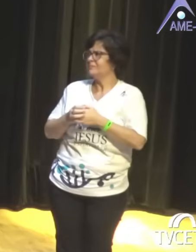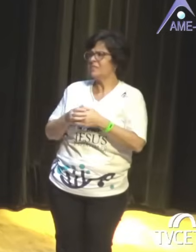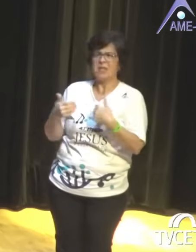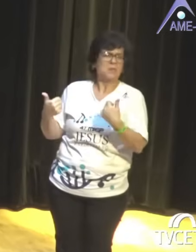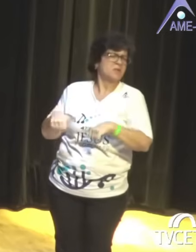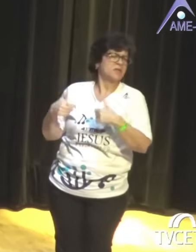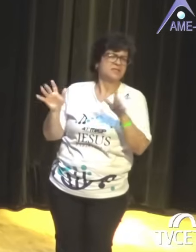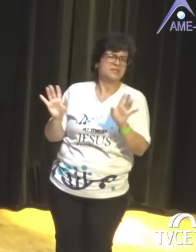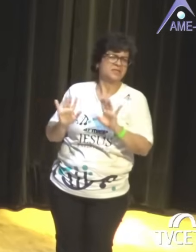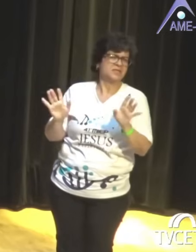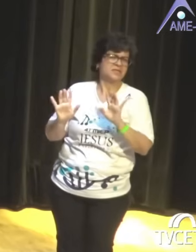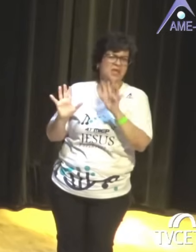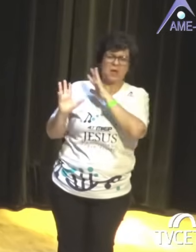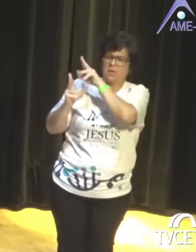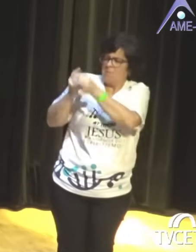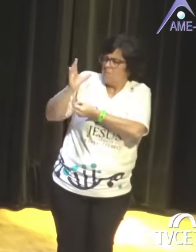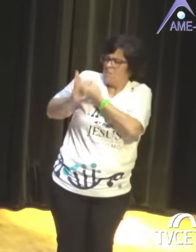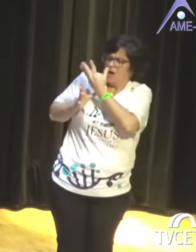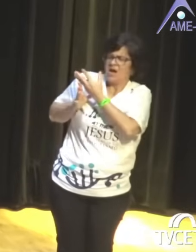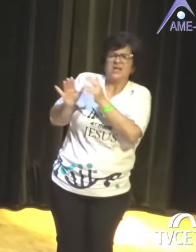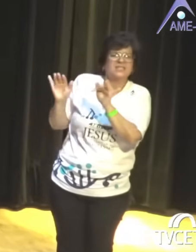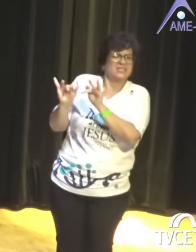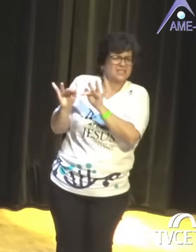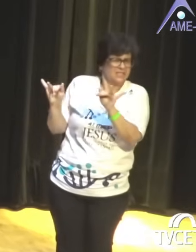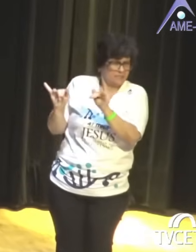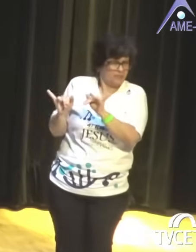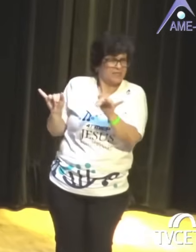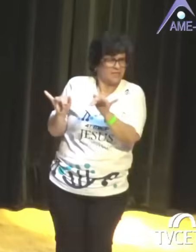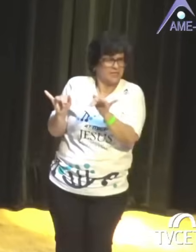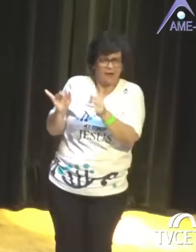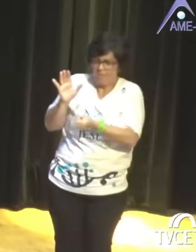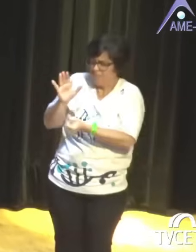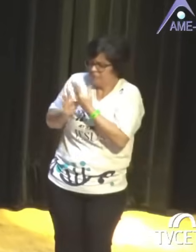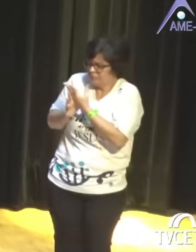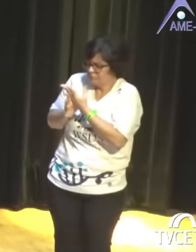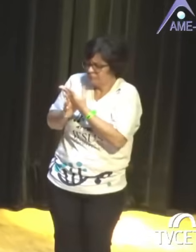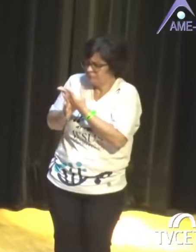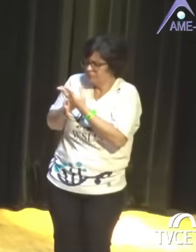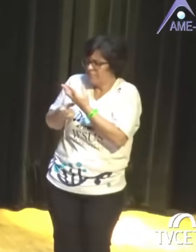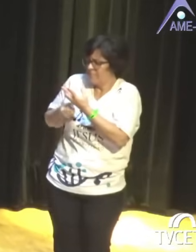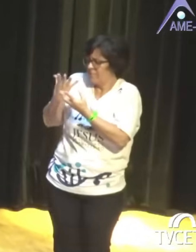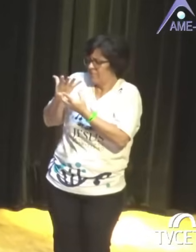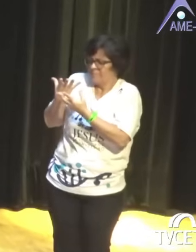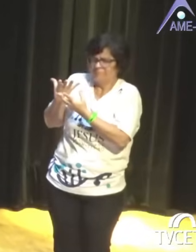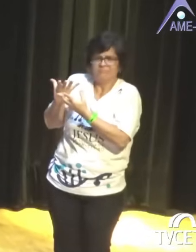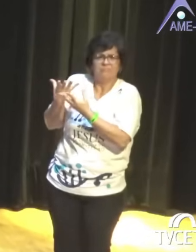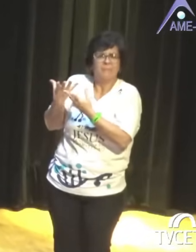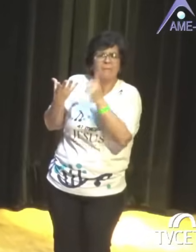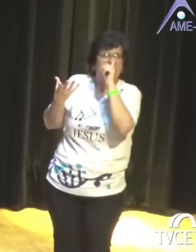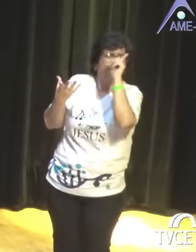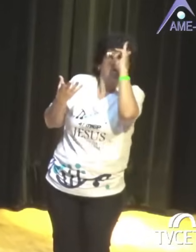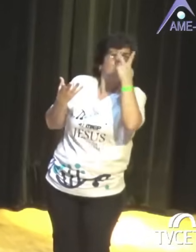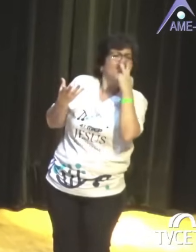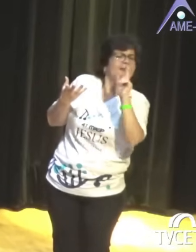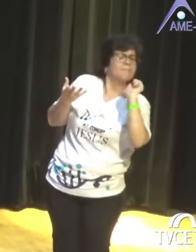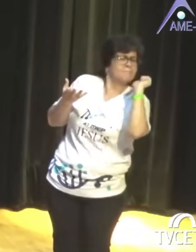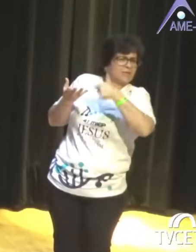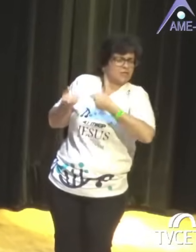Ah não não precisa é simples tudo se formou assim né na